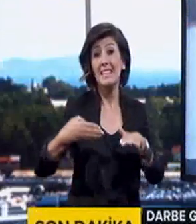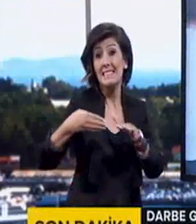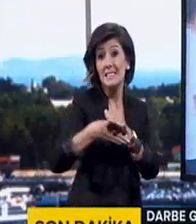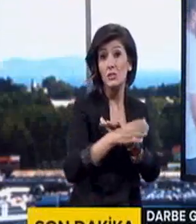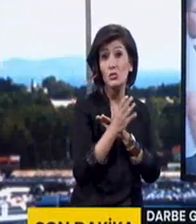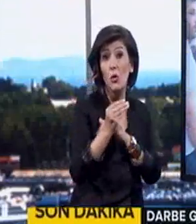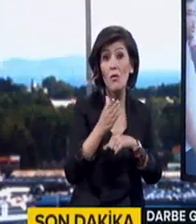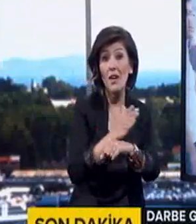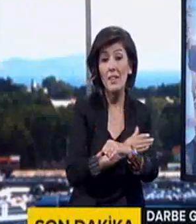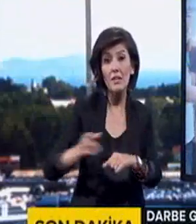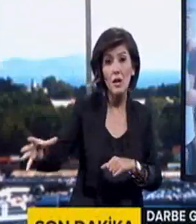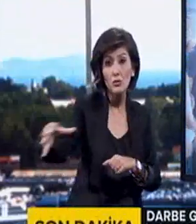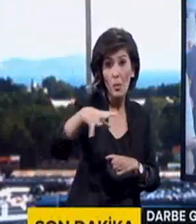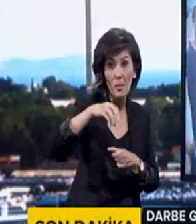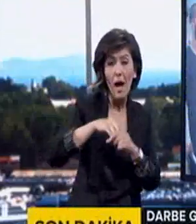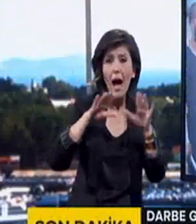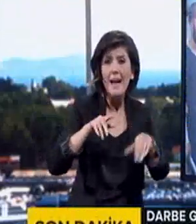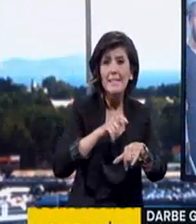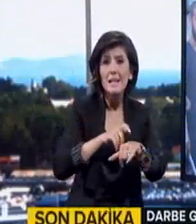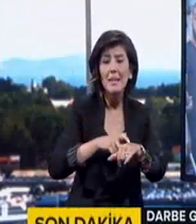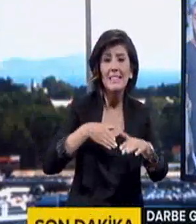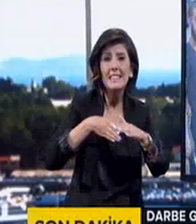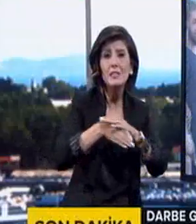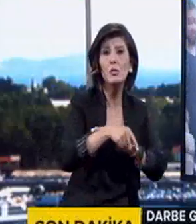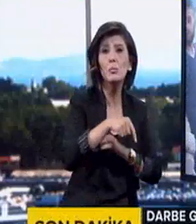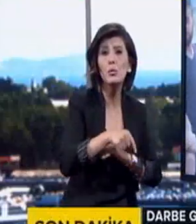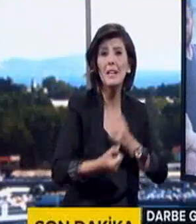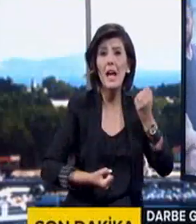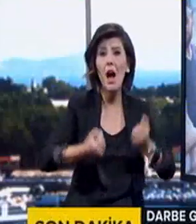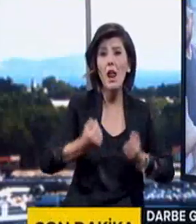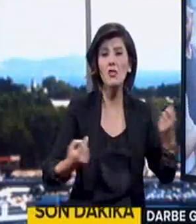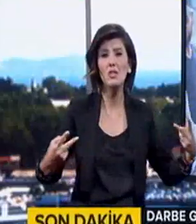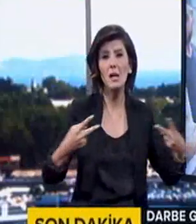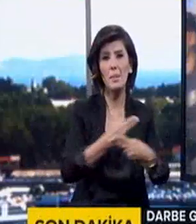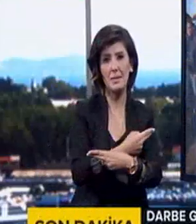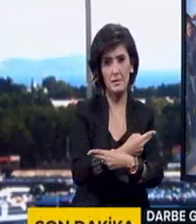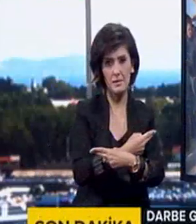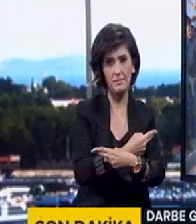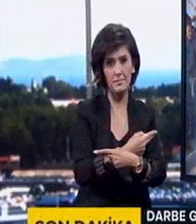Girişte çok sayıda vatandaş toplandı. Aynı zamanda giriş buradaki araçlarla kapatıldı.